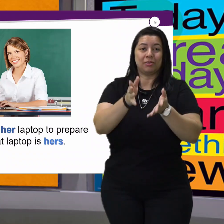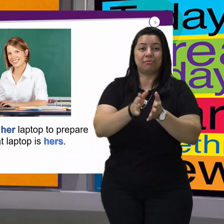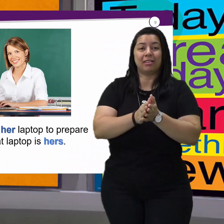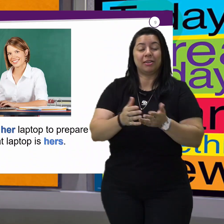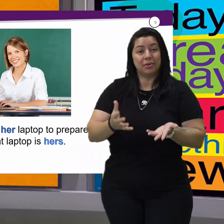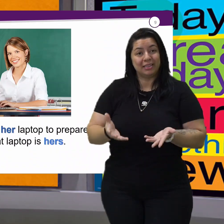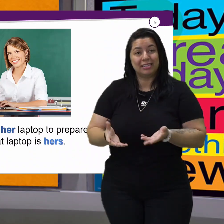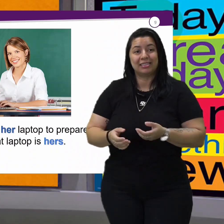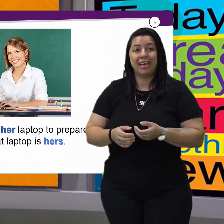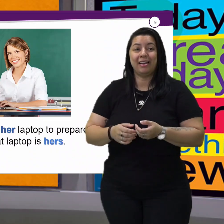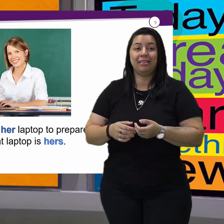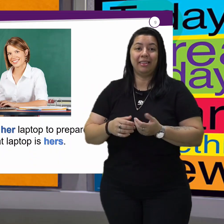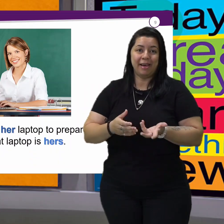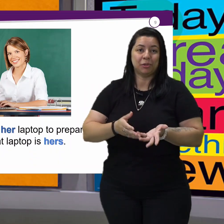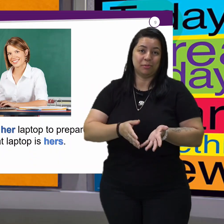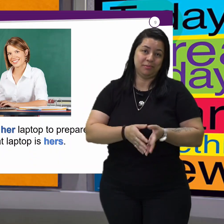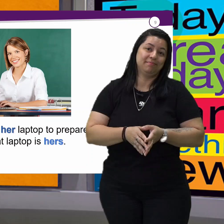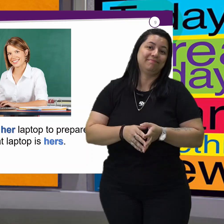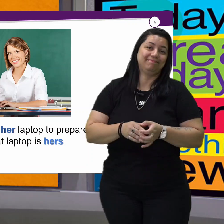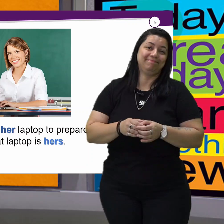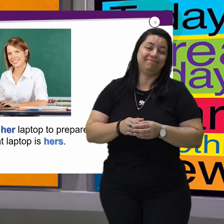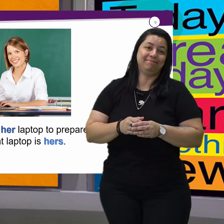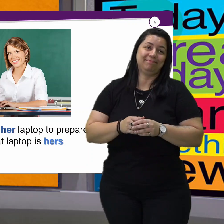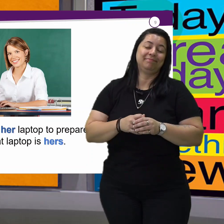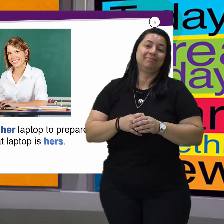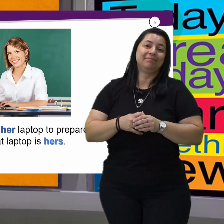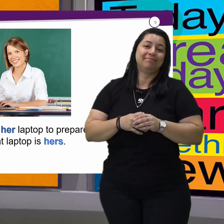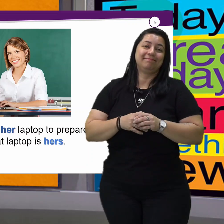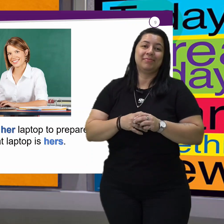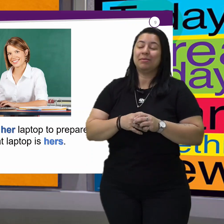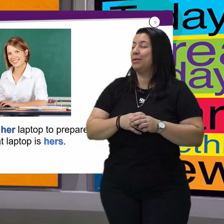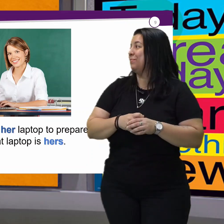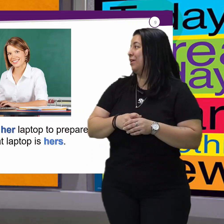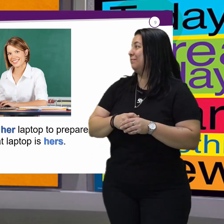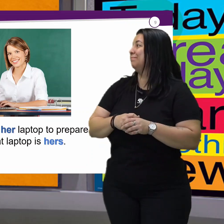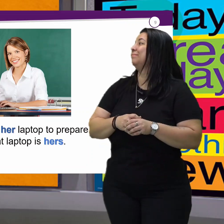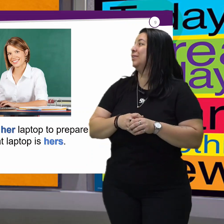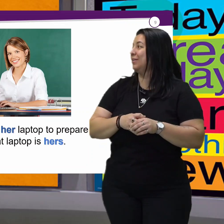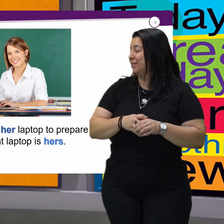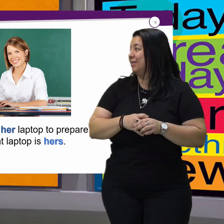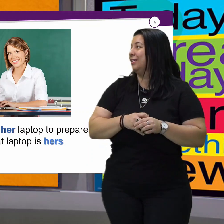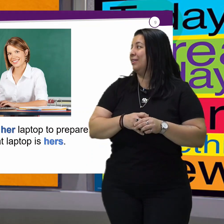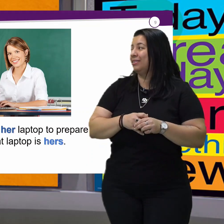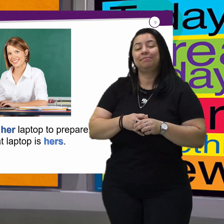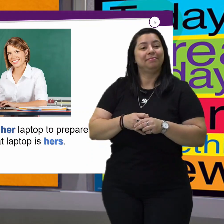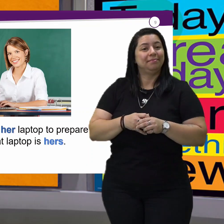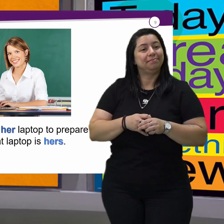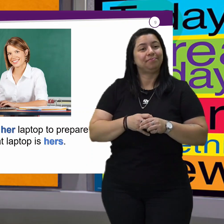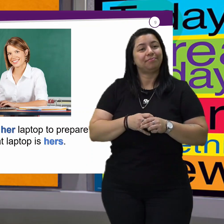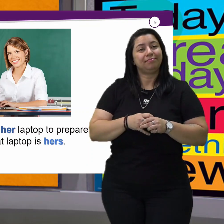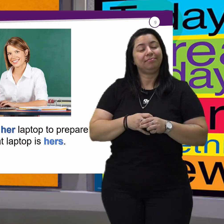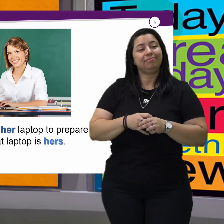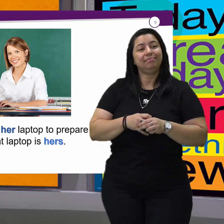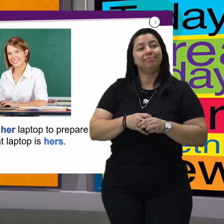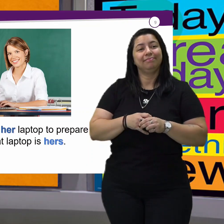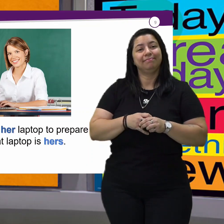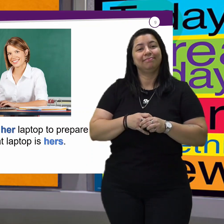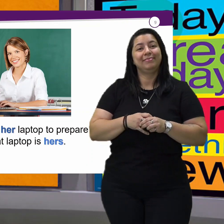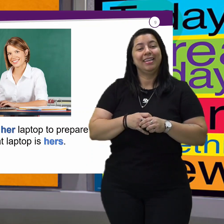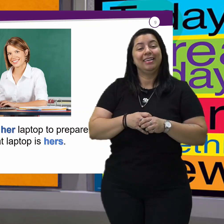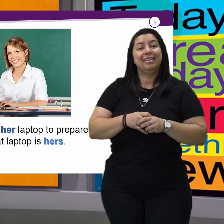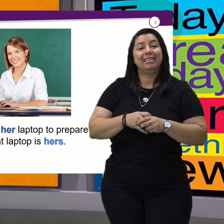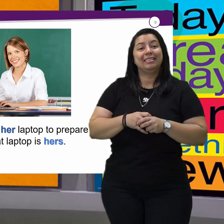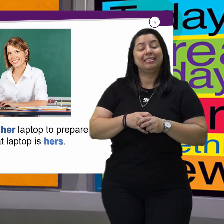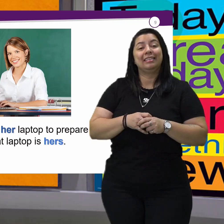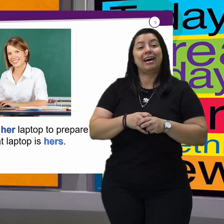lá o pessoal que fala língua inglesa é laptop. Laptop. Por que é laptop? Porque o lap é colo, top, né, em cima. É como se ficasse